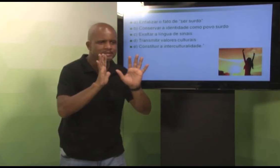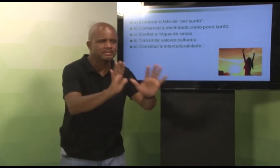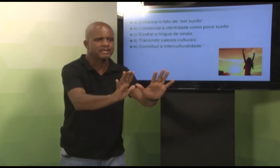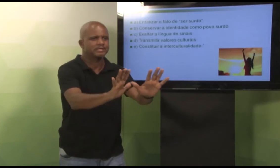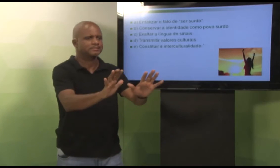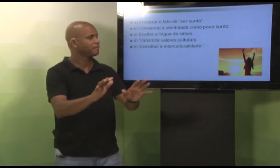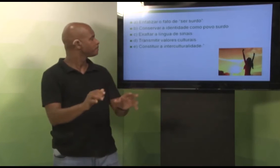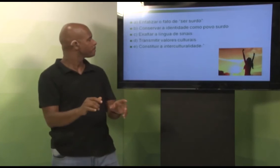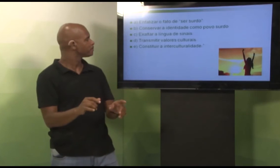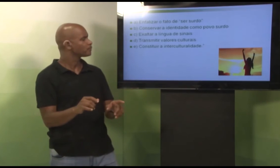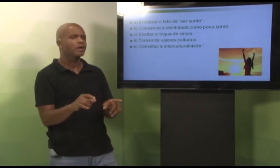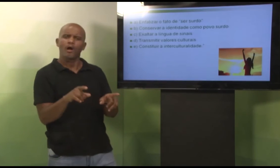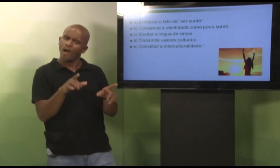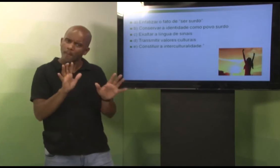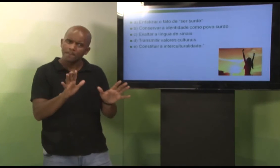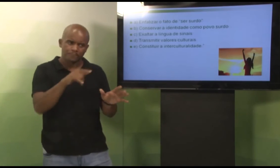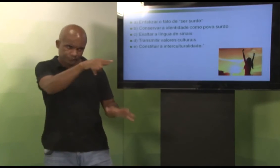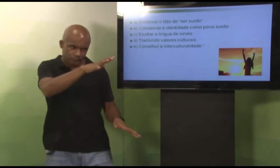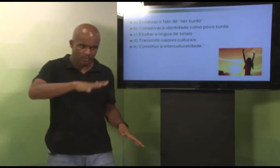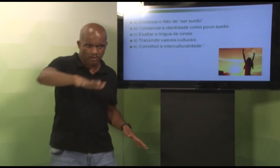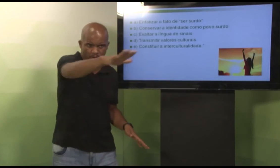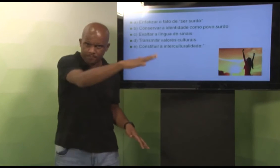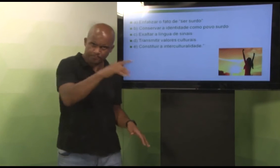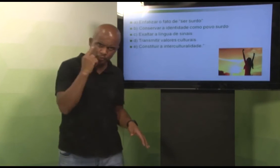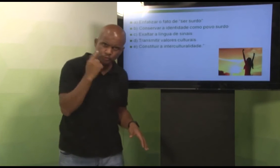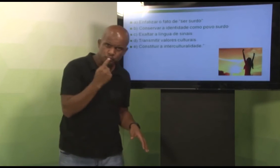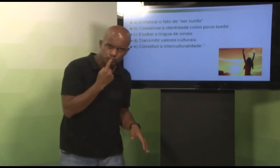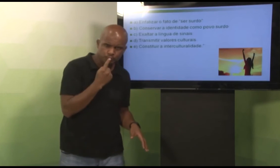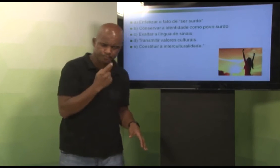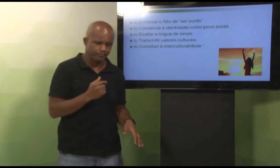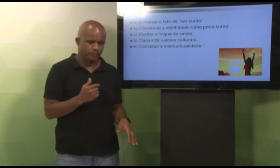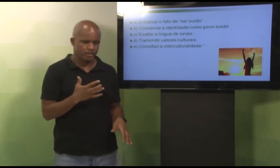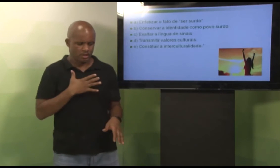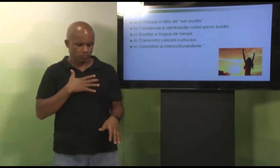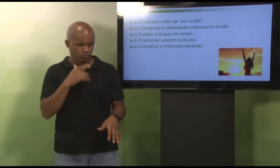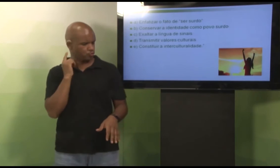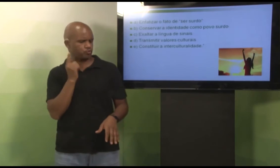inerente a esse povo. A comunidade surda,